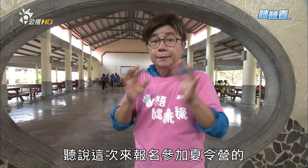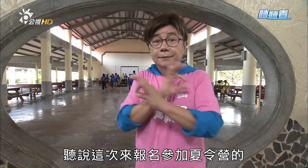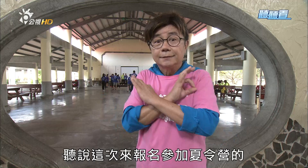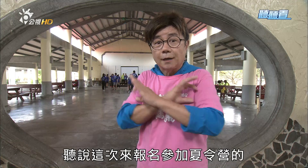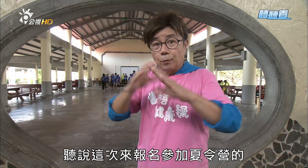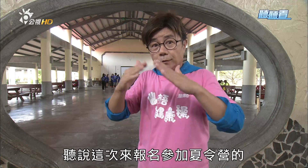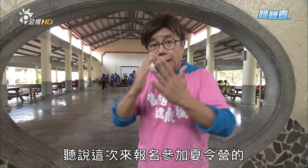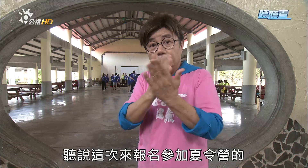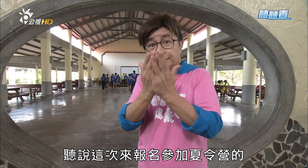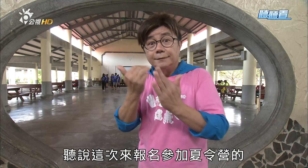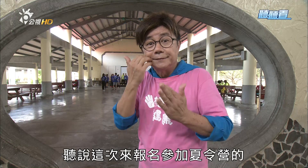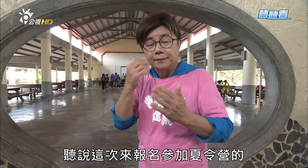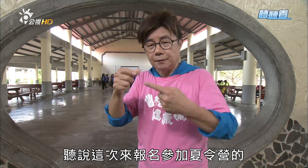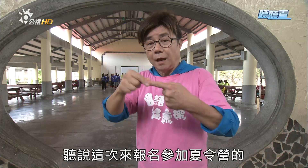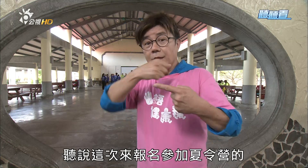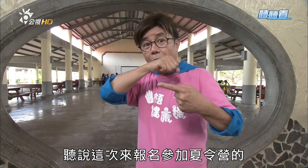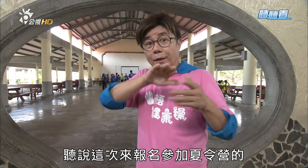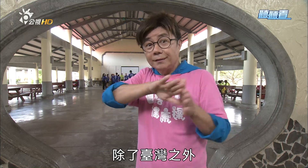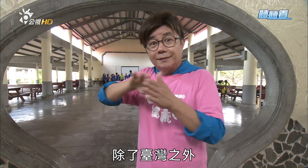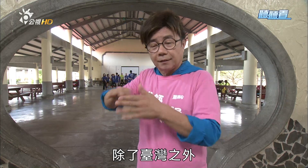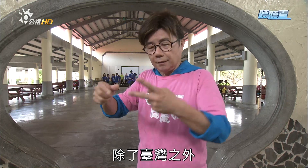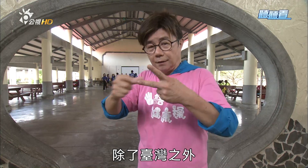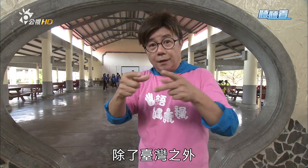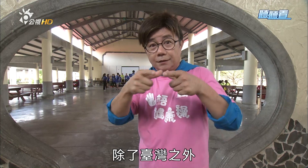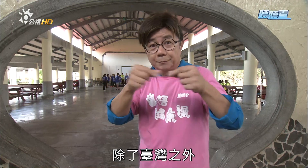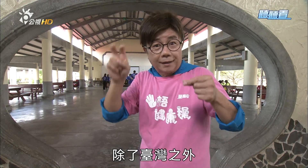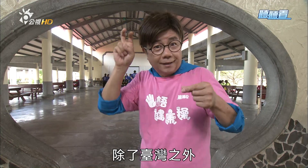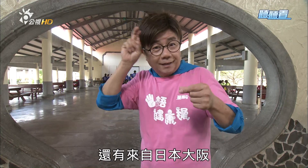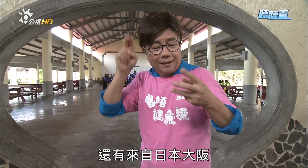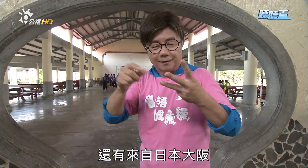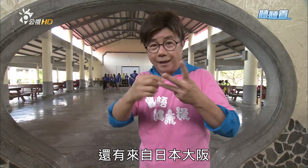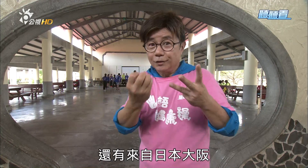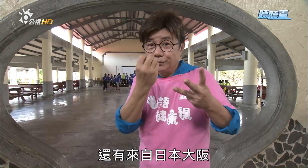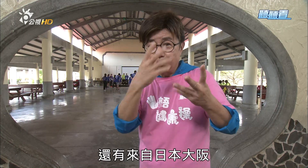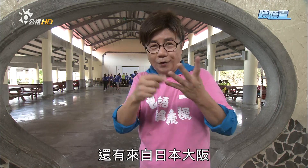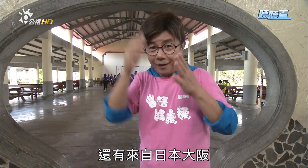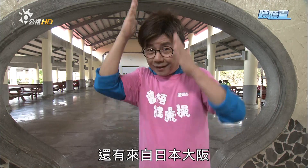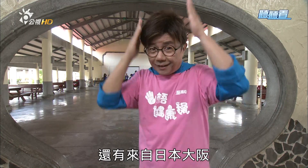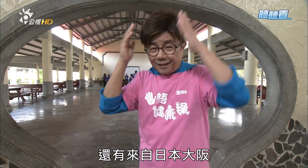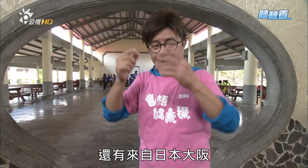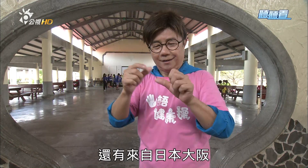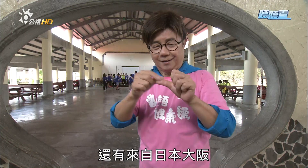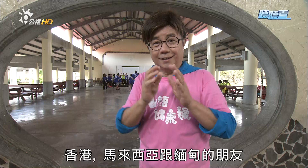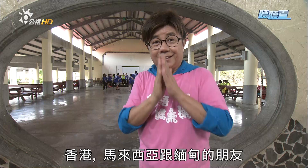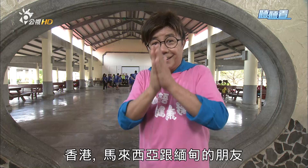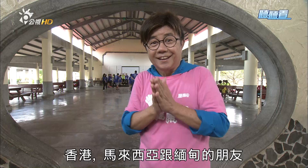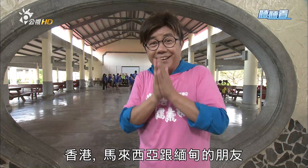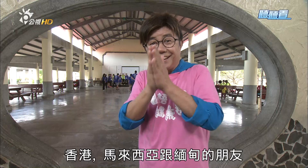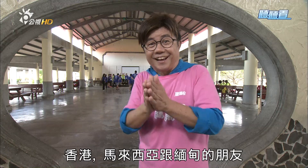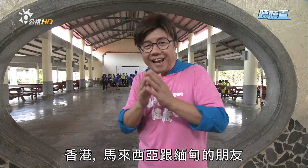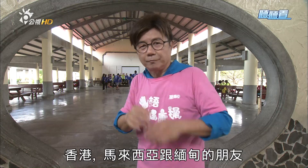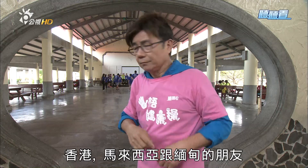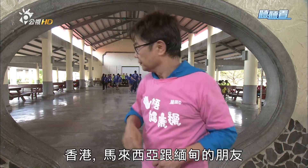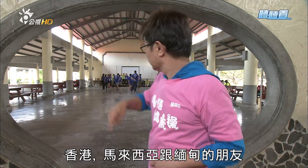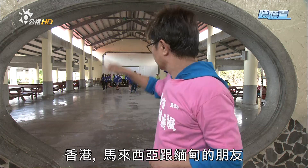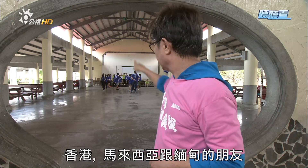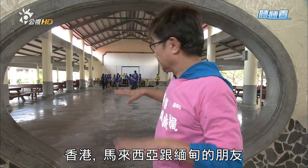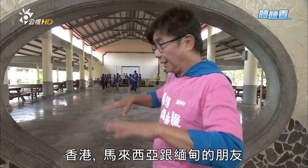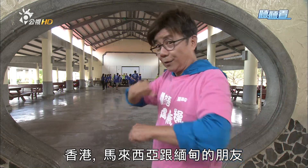这次来报名参加夏令营的，除了台湾之外呢，还有来自日本大阪、香港、马来西亚跟缅甸的朋友。